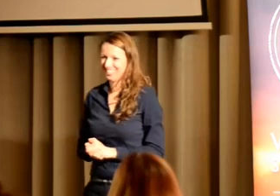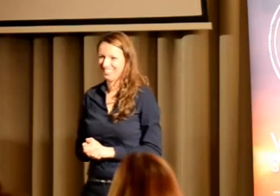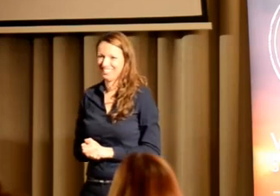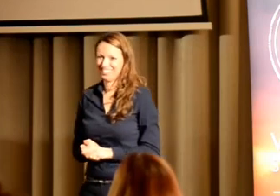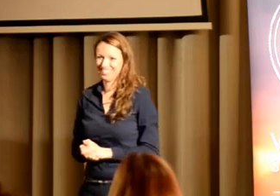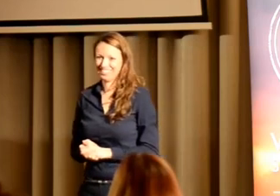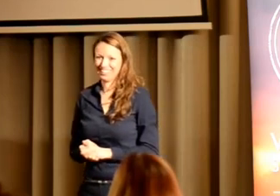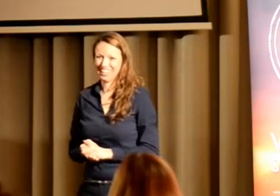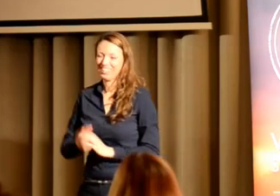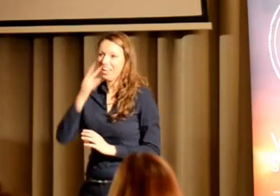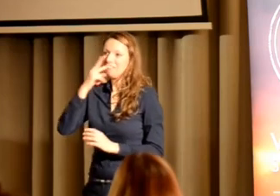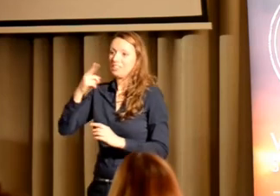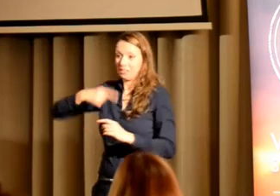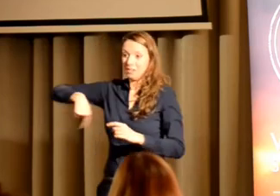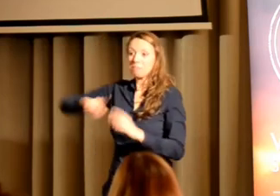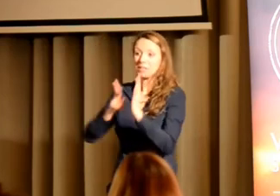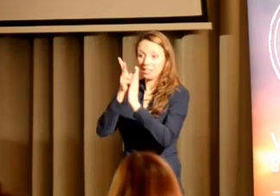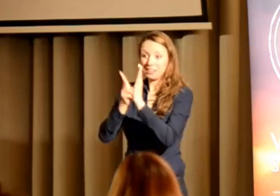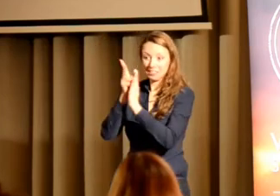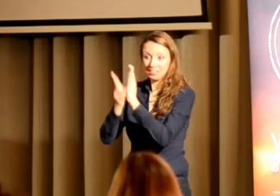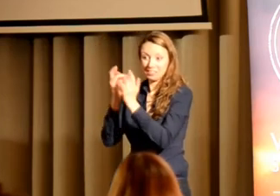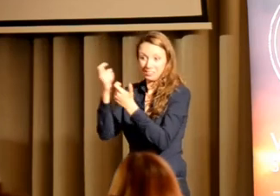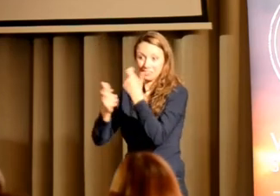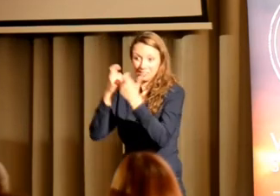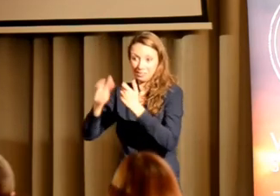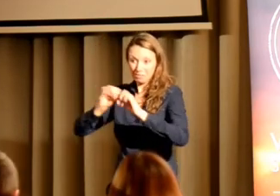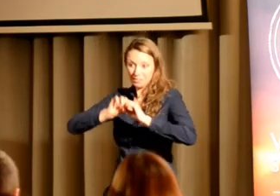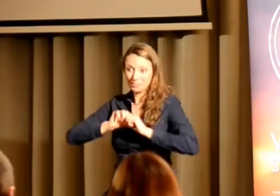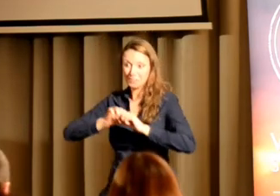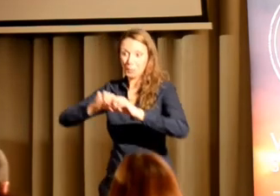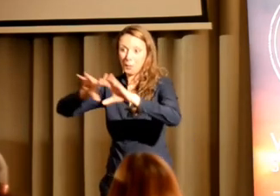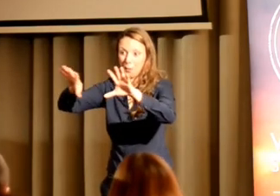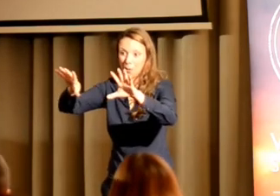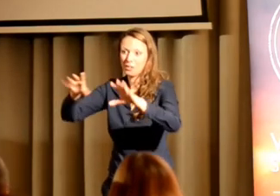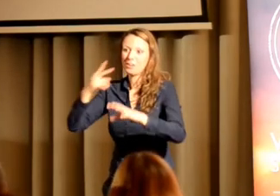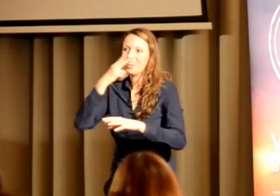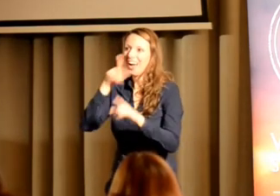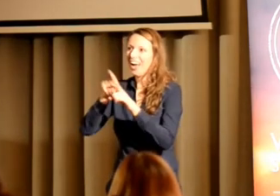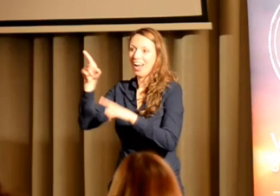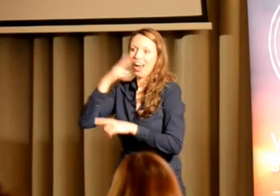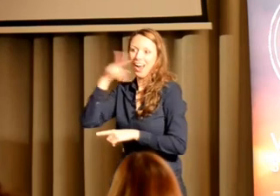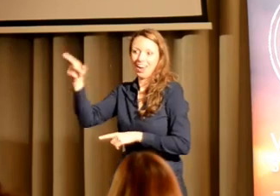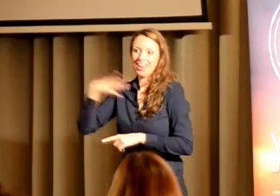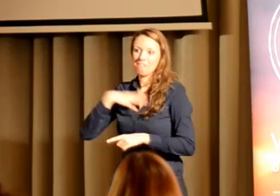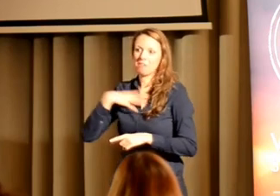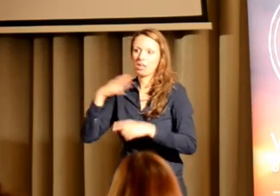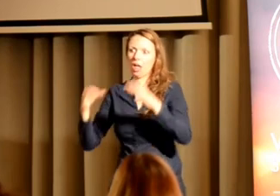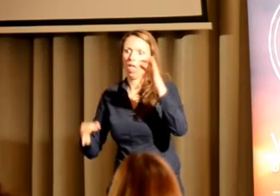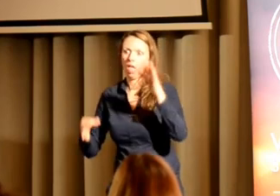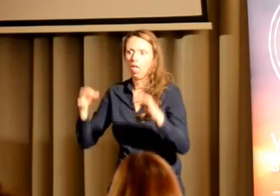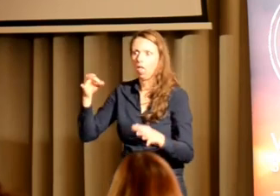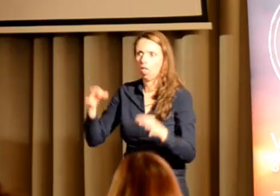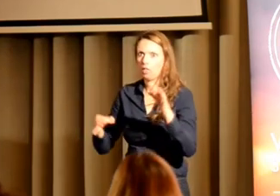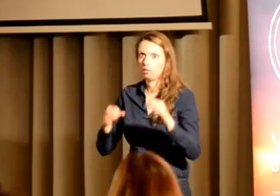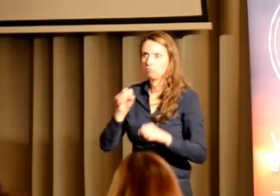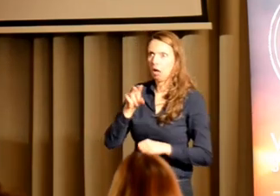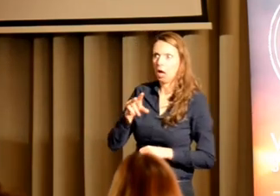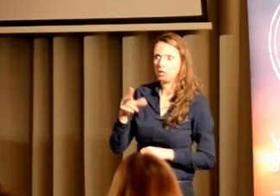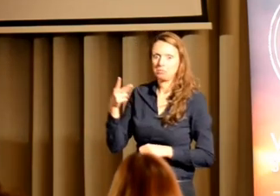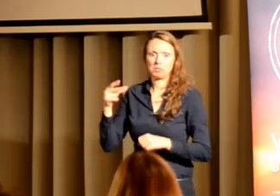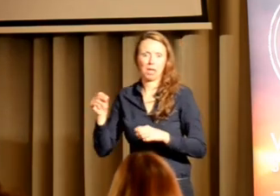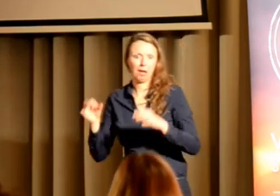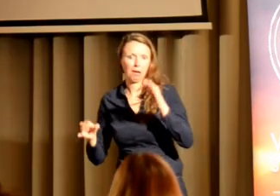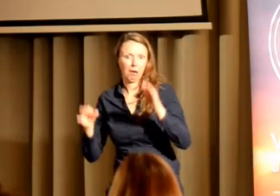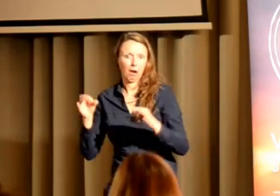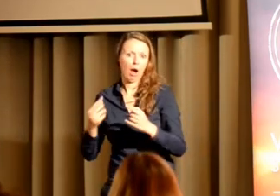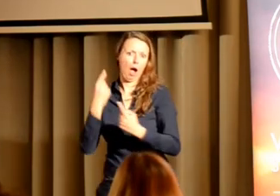Także te nasze nagrania, które mamy w fotopłakach, ujawniają też na pewno niezdecydowanie u takiego drapieżnika, który no, posądzalibyśmy,